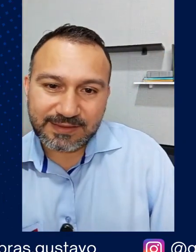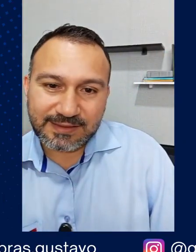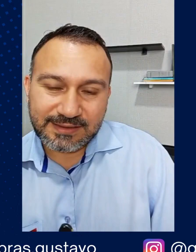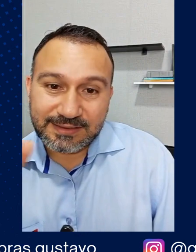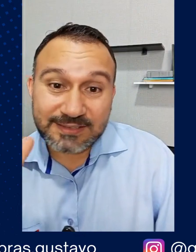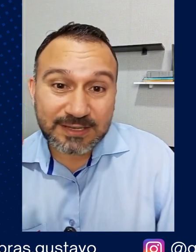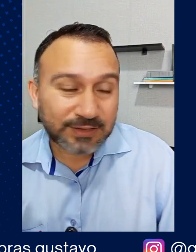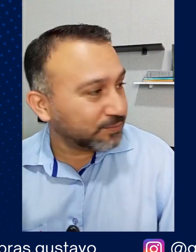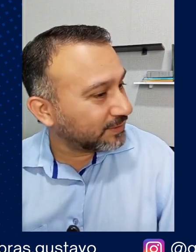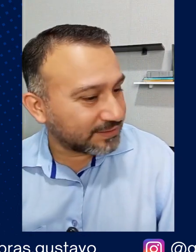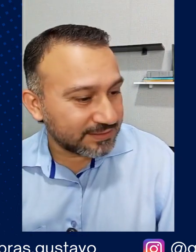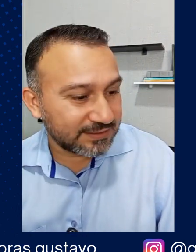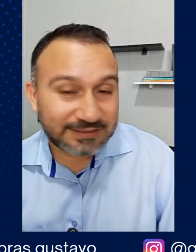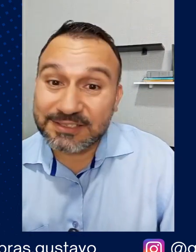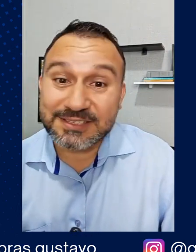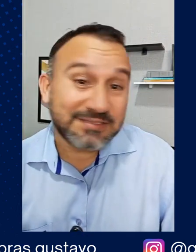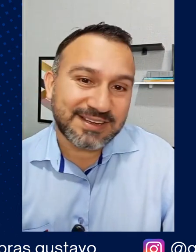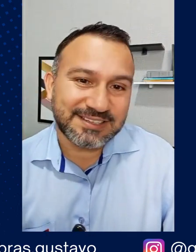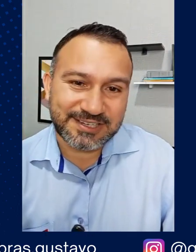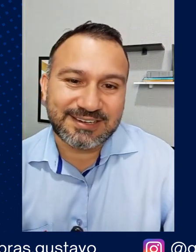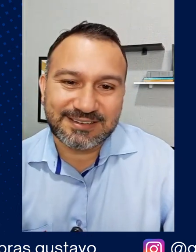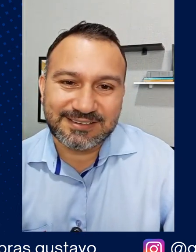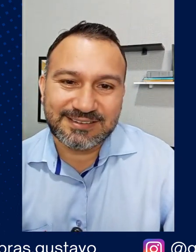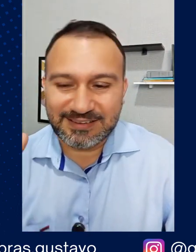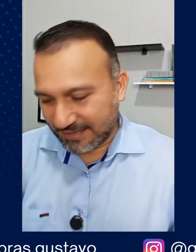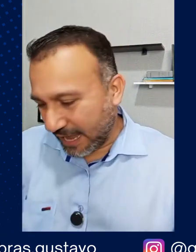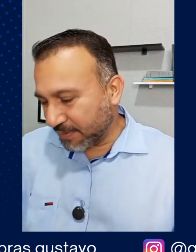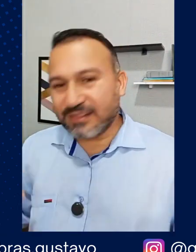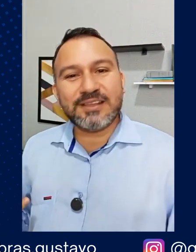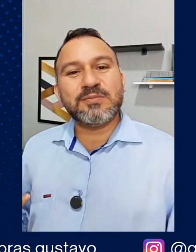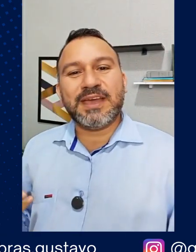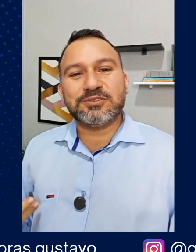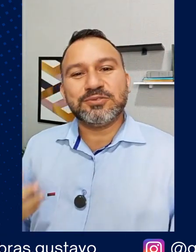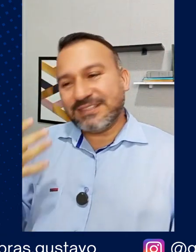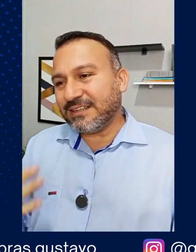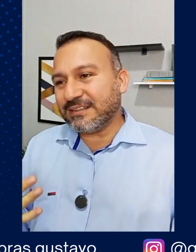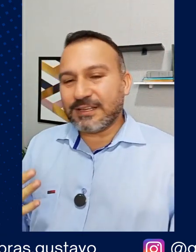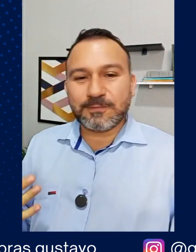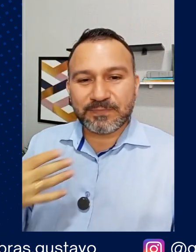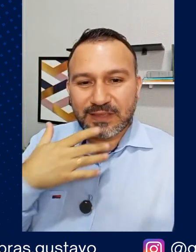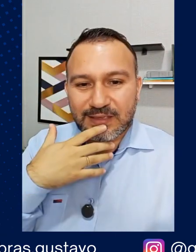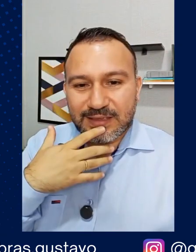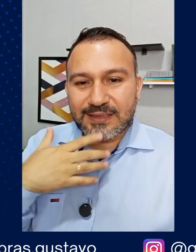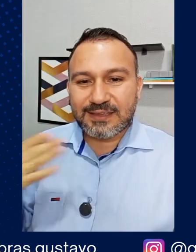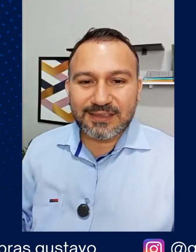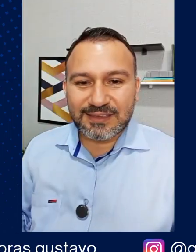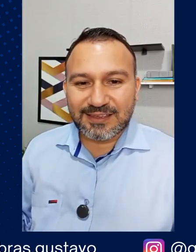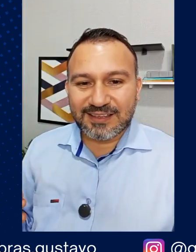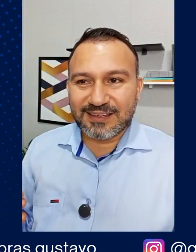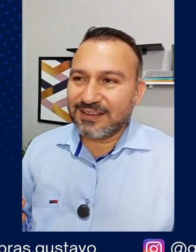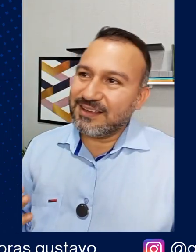também. E são alunas destravadas já. Aprenderam o método, entenderam.